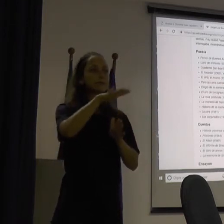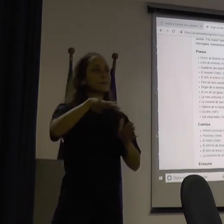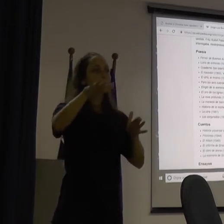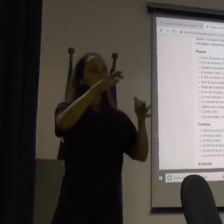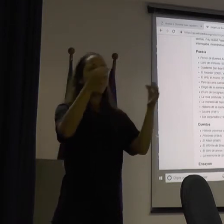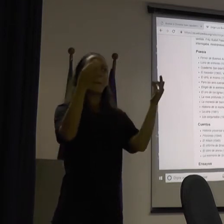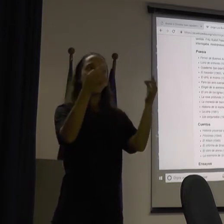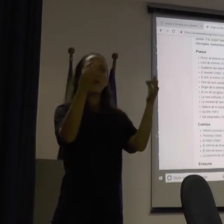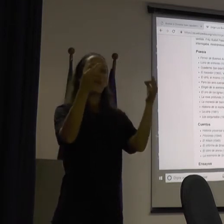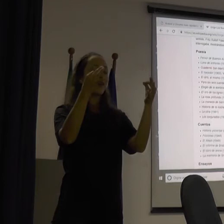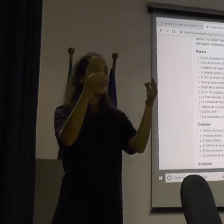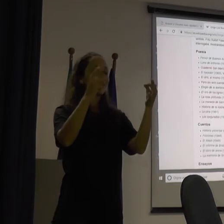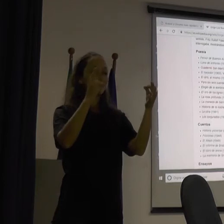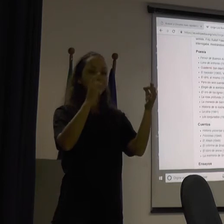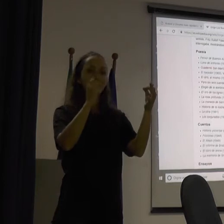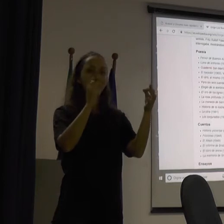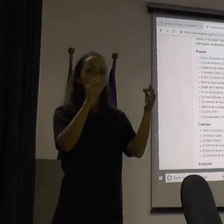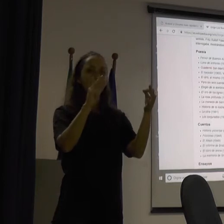né,